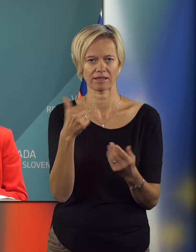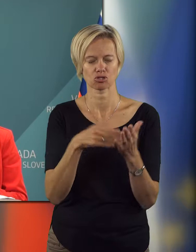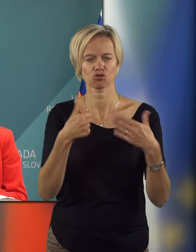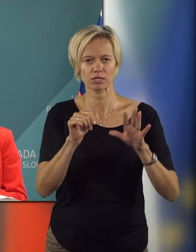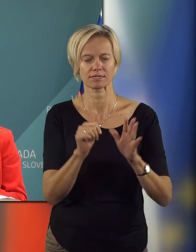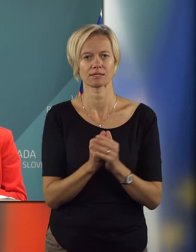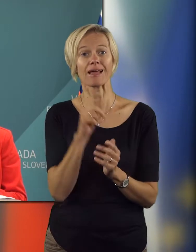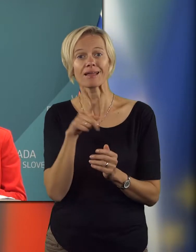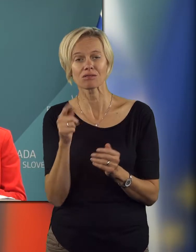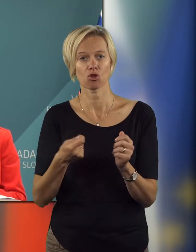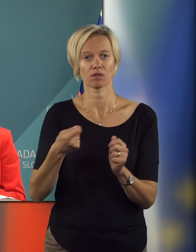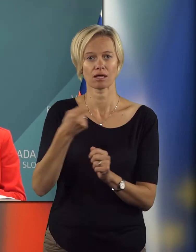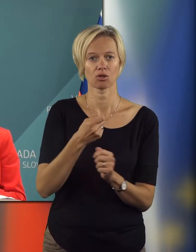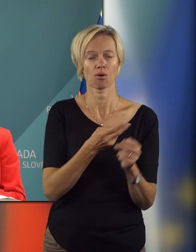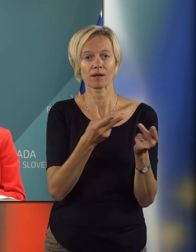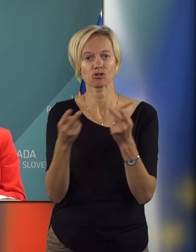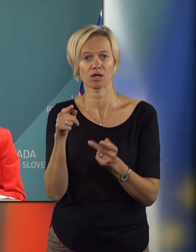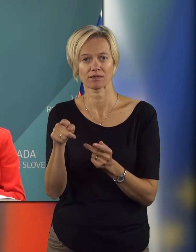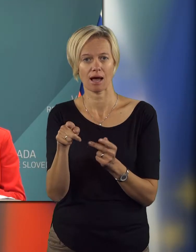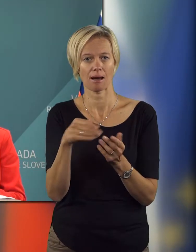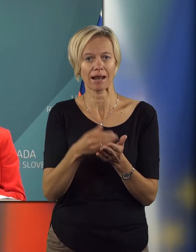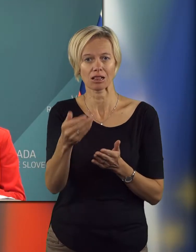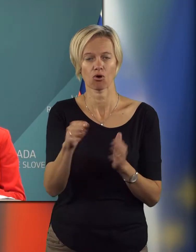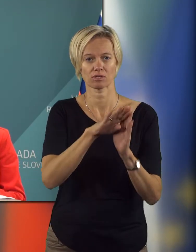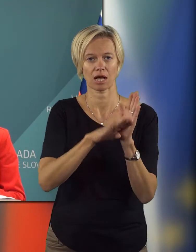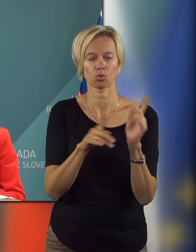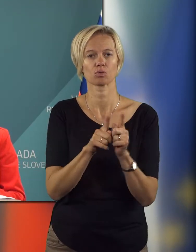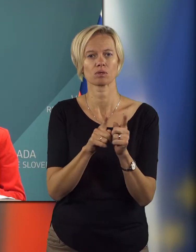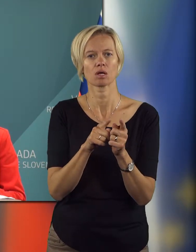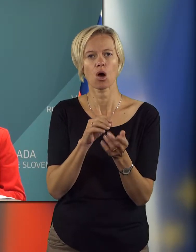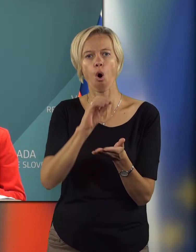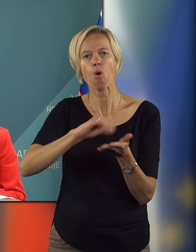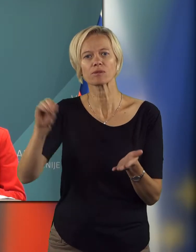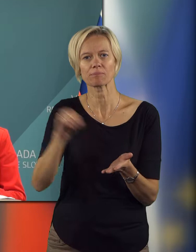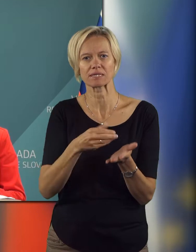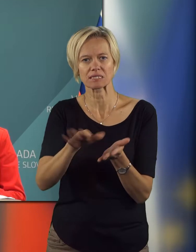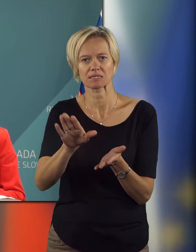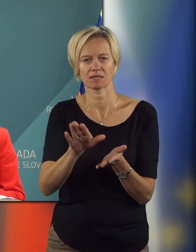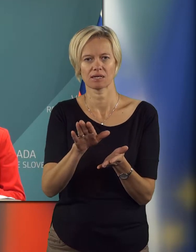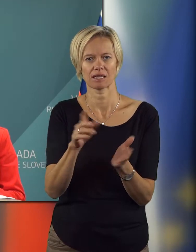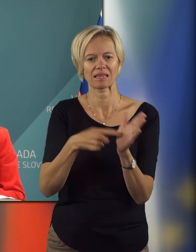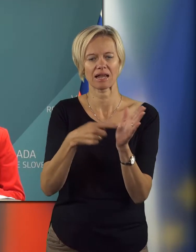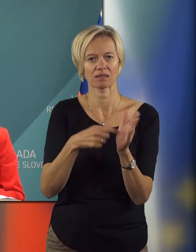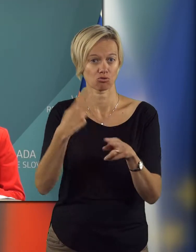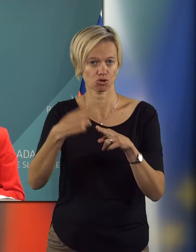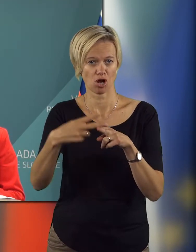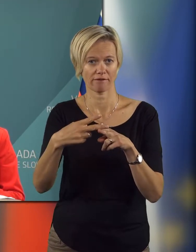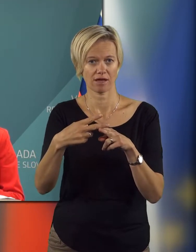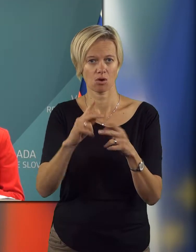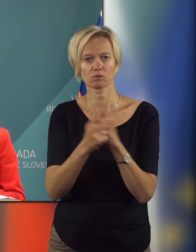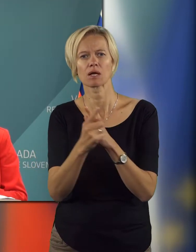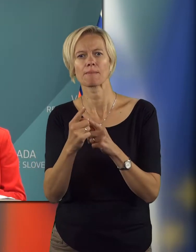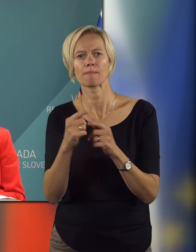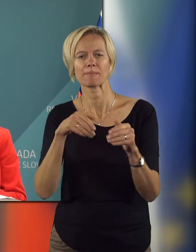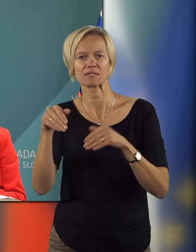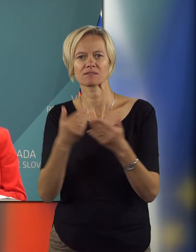pa dodatno prinaša ta predlog zakona tudi odpis terjatev države